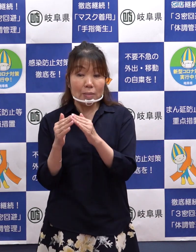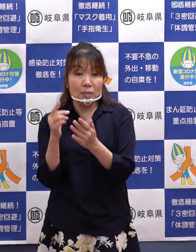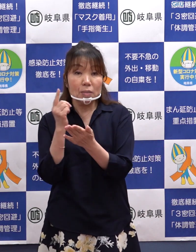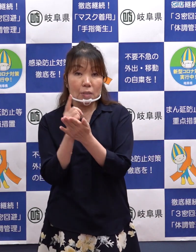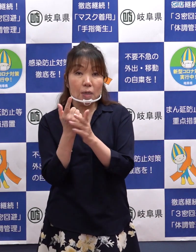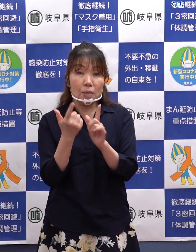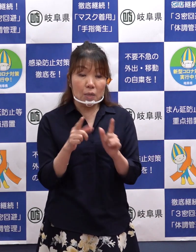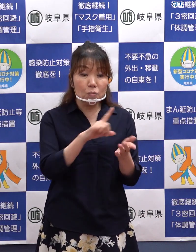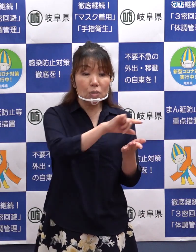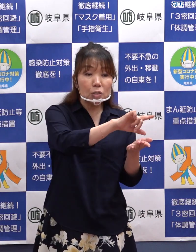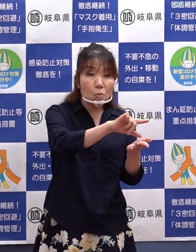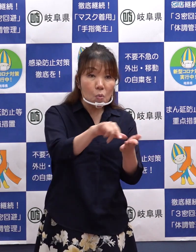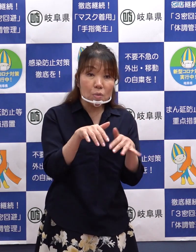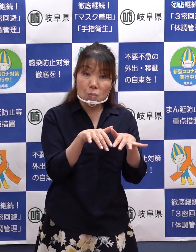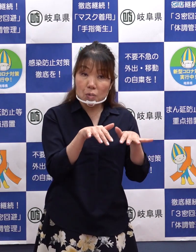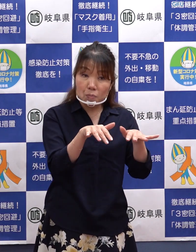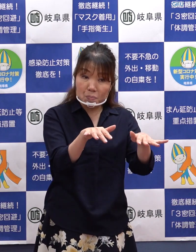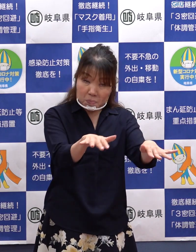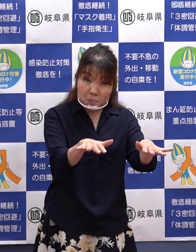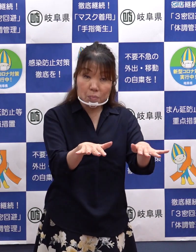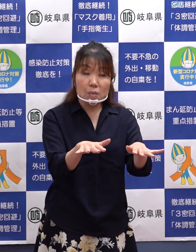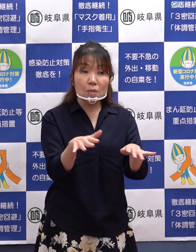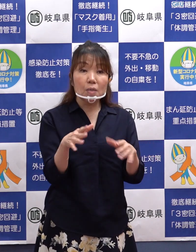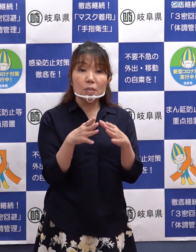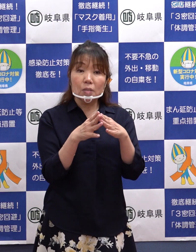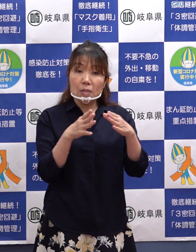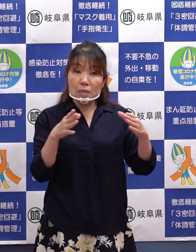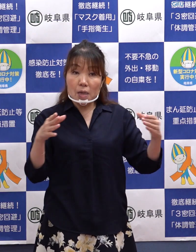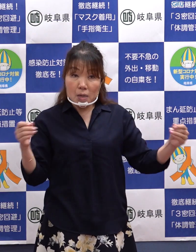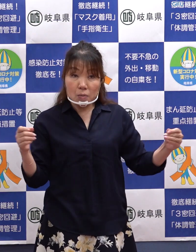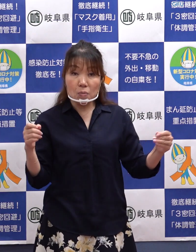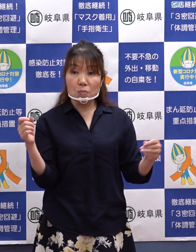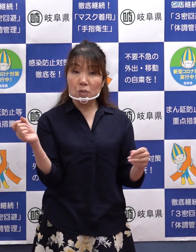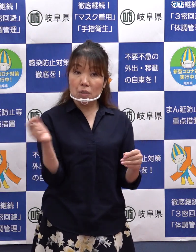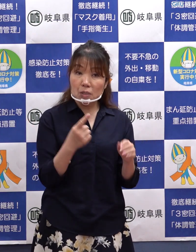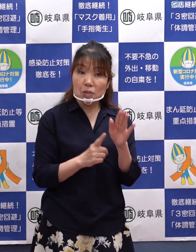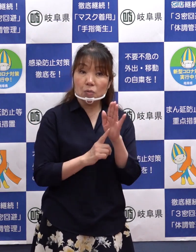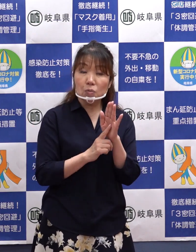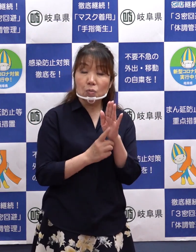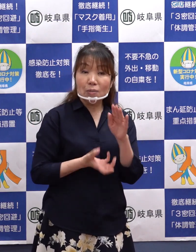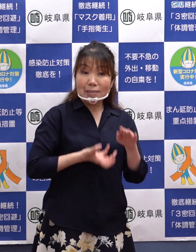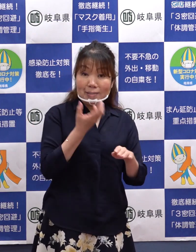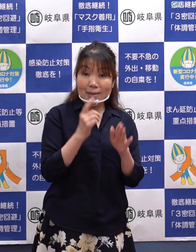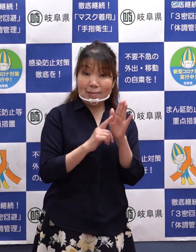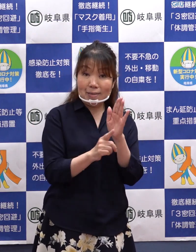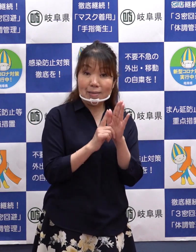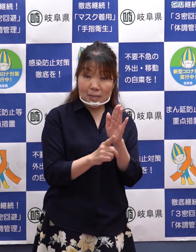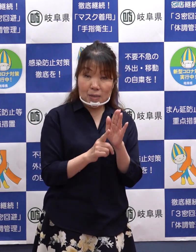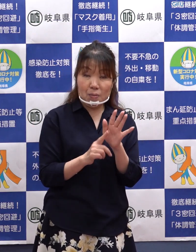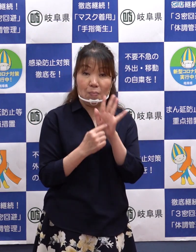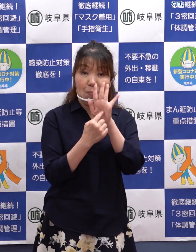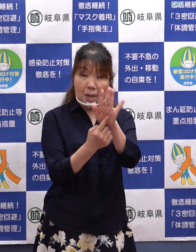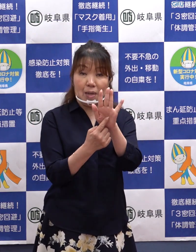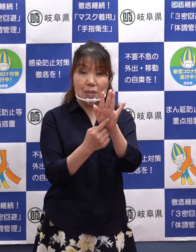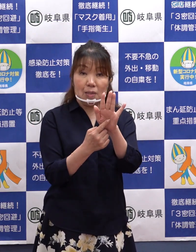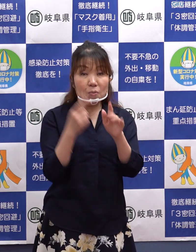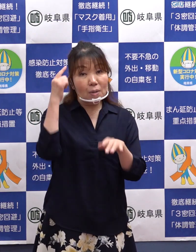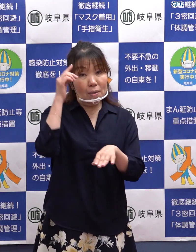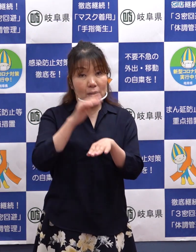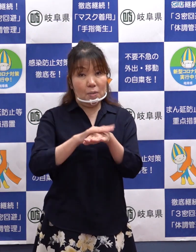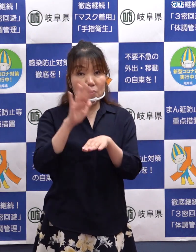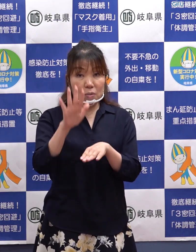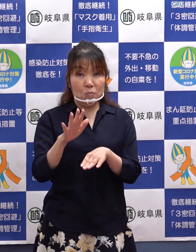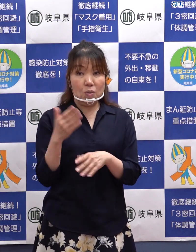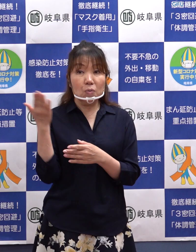ですごく広がってて、はい、まあ、全国にこう緊急事態宣言を拡大してという考えもあると思うんですけれども、知事としてはいかがでしょう